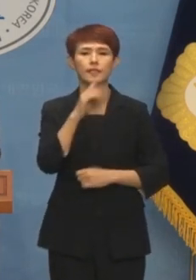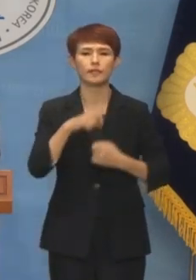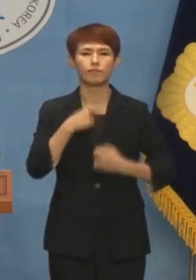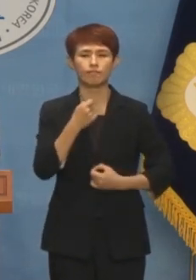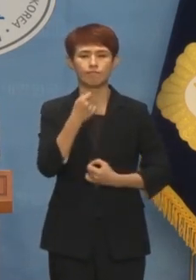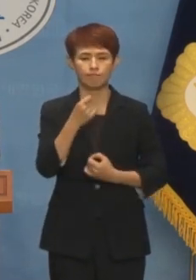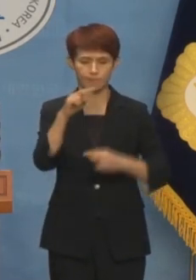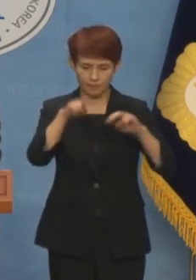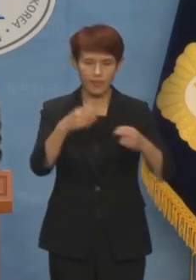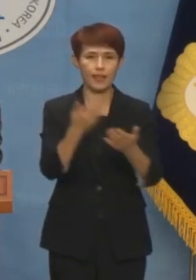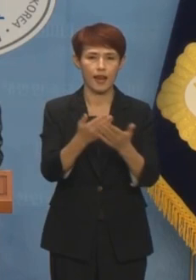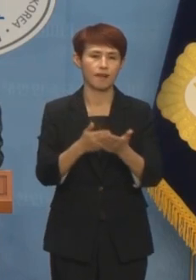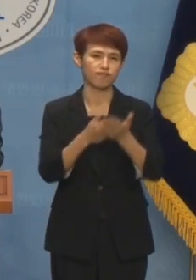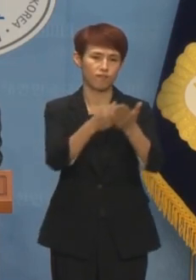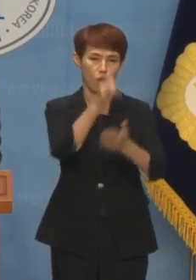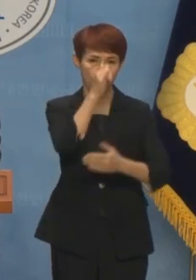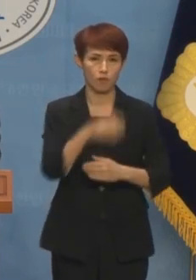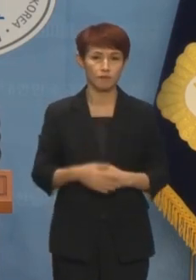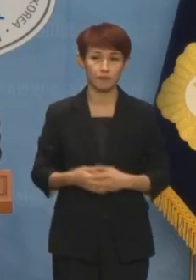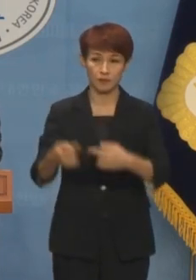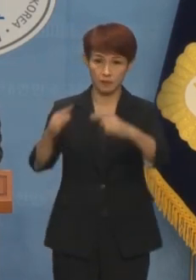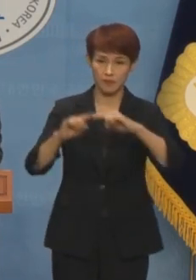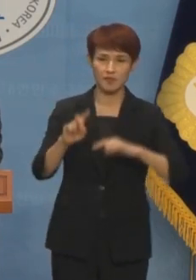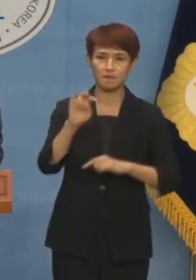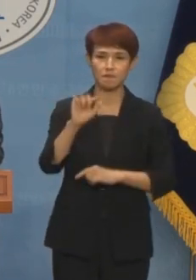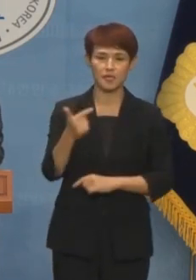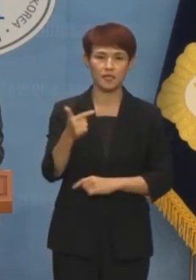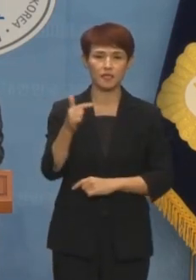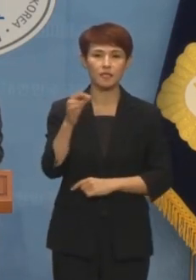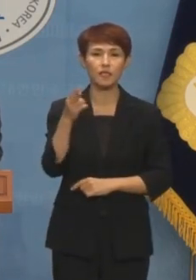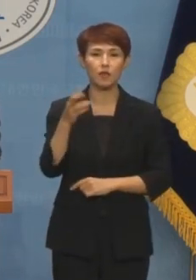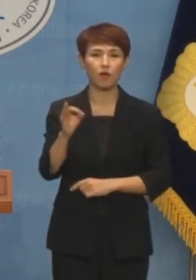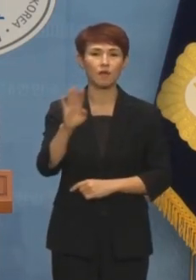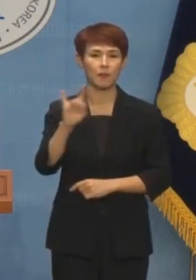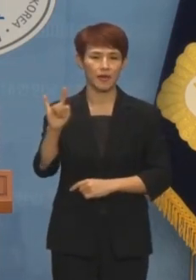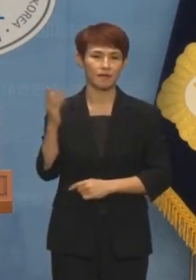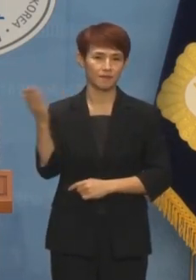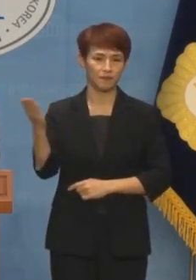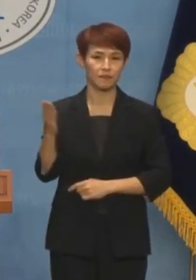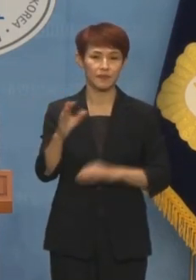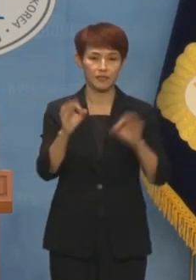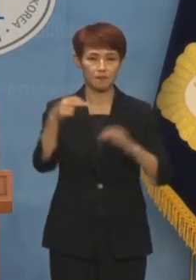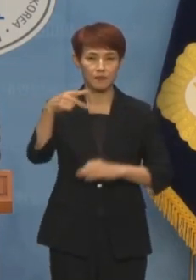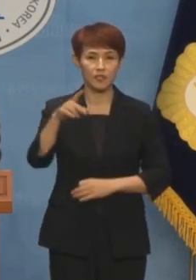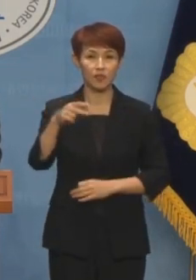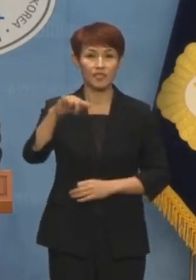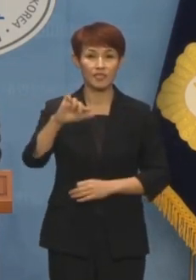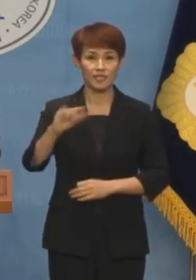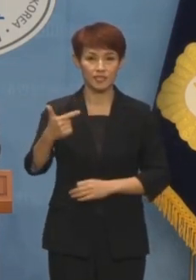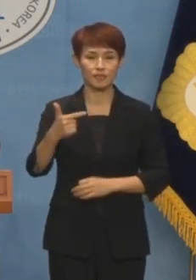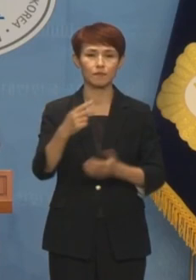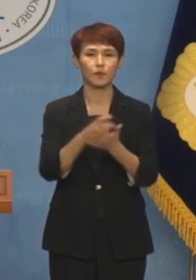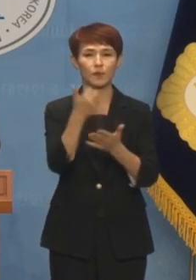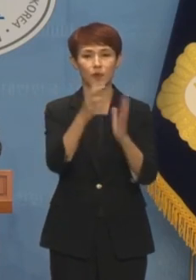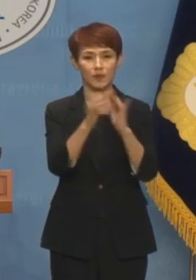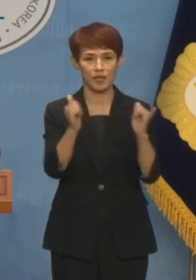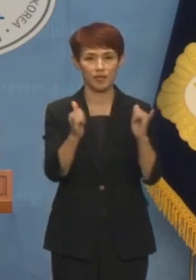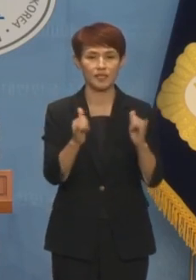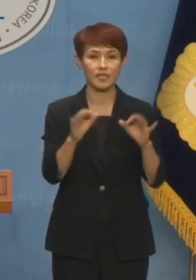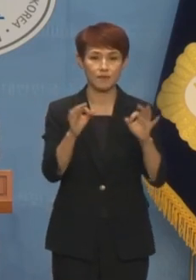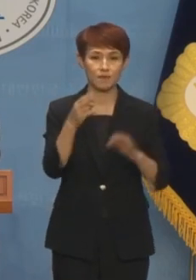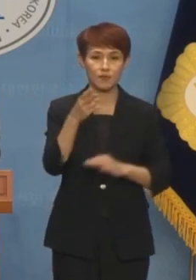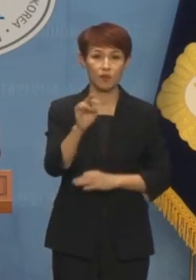사람 소개하겠습니다. 민형배 의원님 오셨습니다. 그리고 김성진 변호사 오셨습니다. 네, 그리고 저는